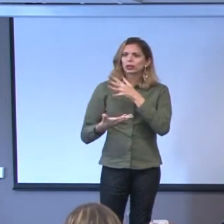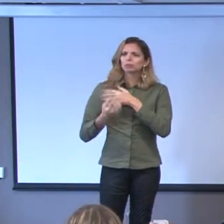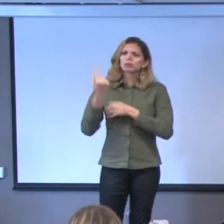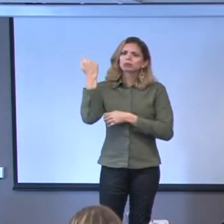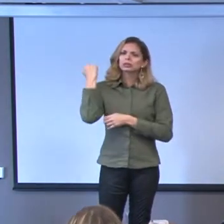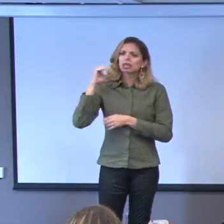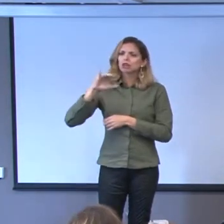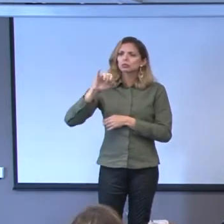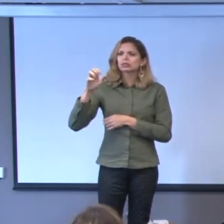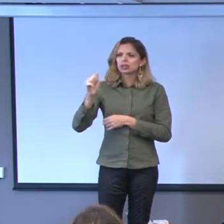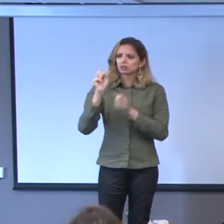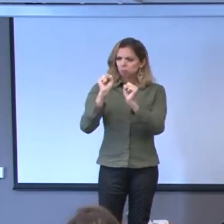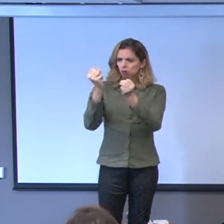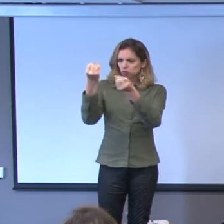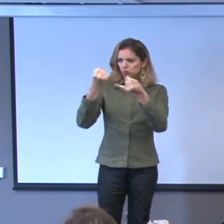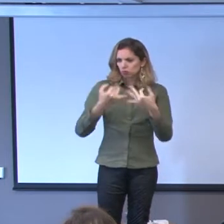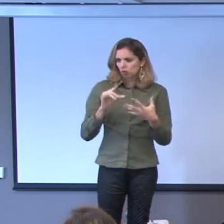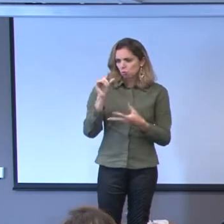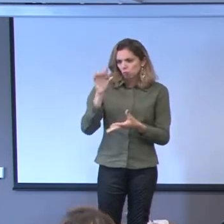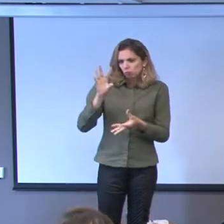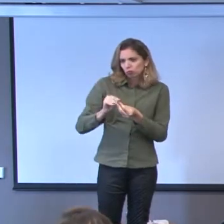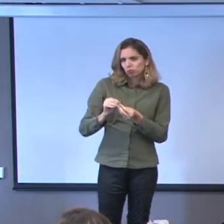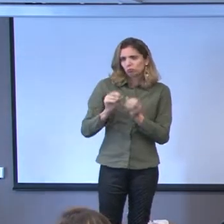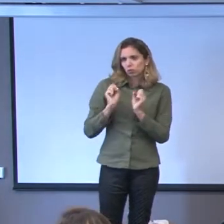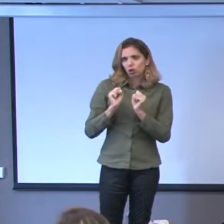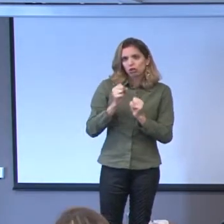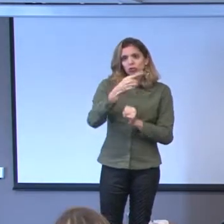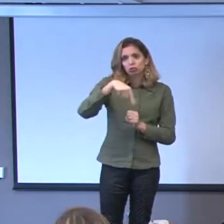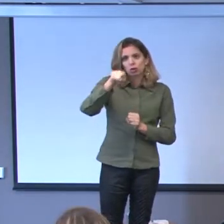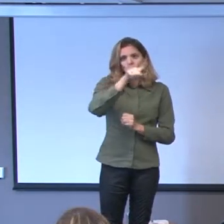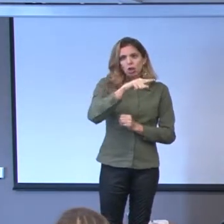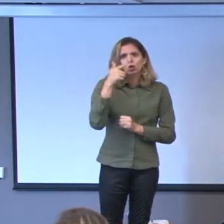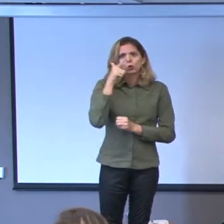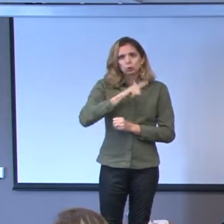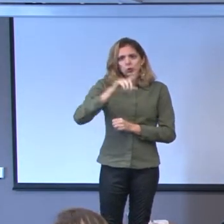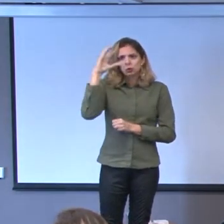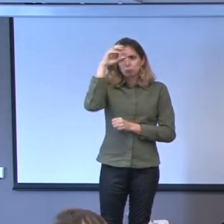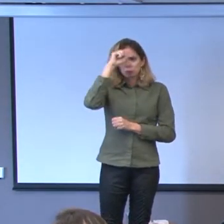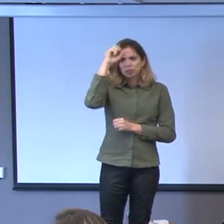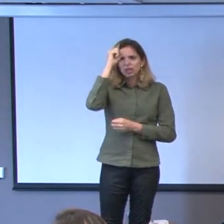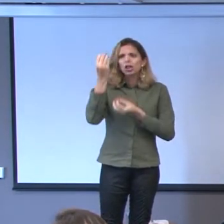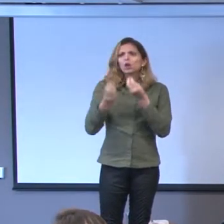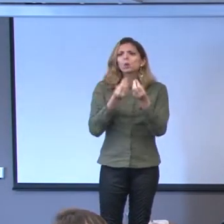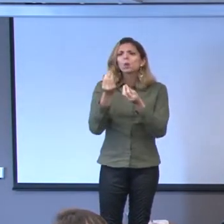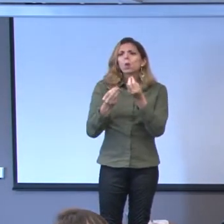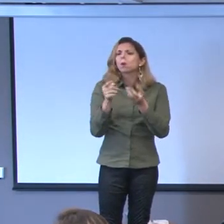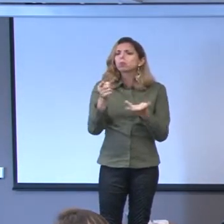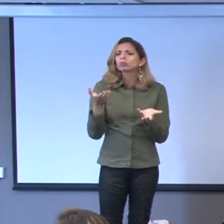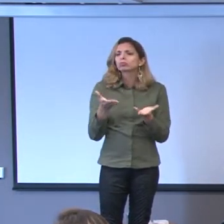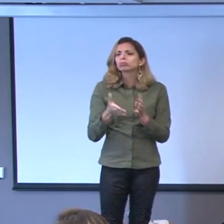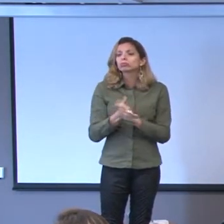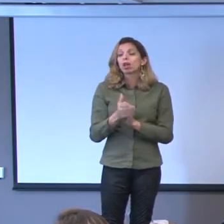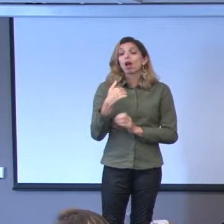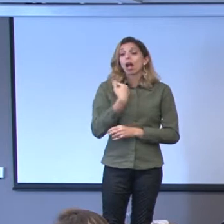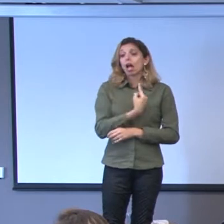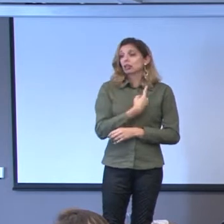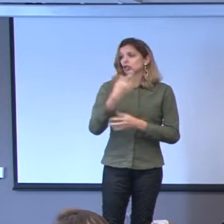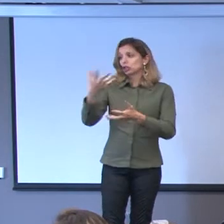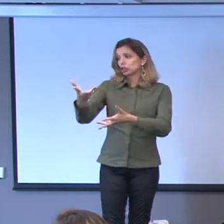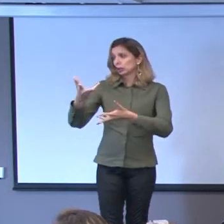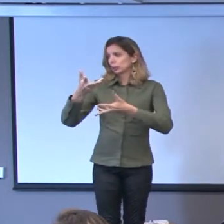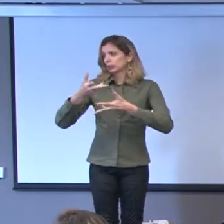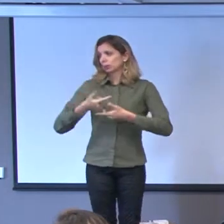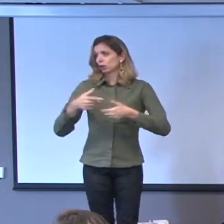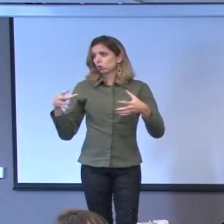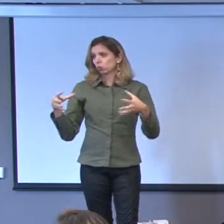essa experiência? A senhora pode falar um pouquinho? O pessoal conseguiu aprender? Como é que foi isso? Então, quando nós recebemos a